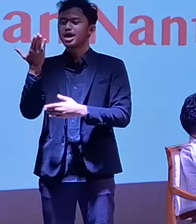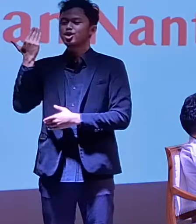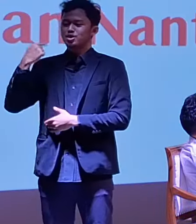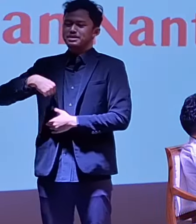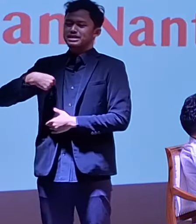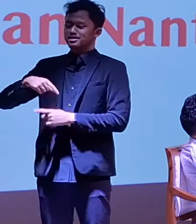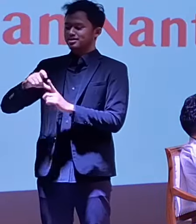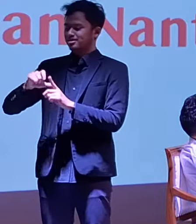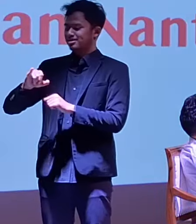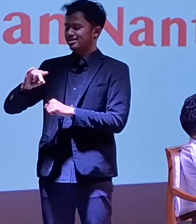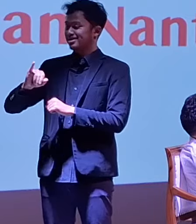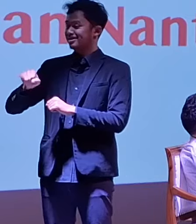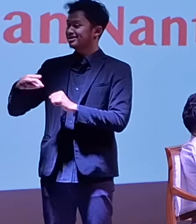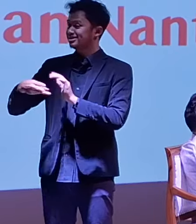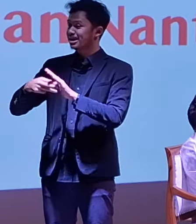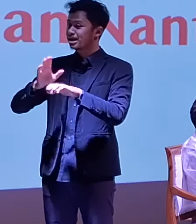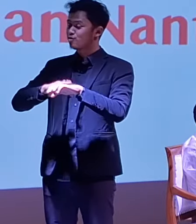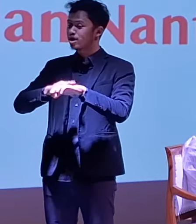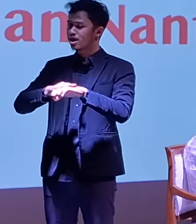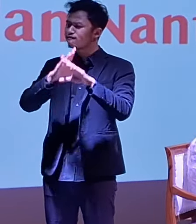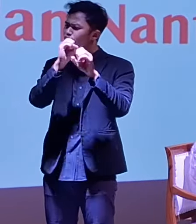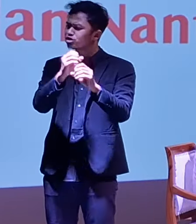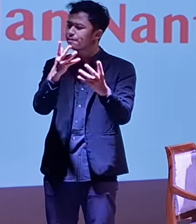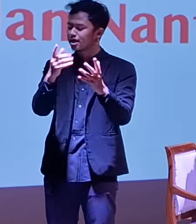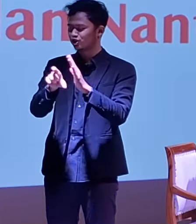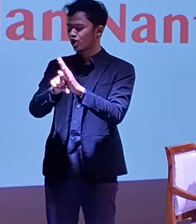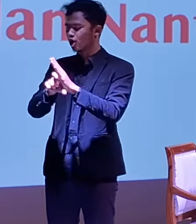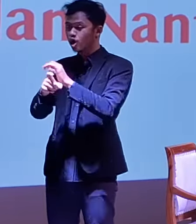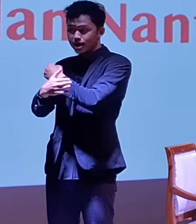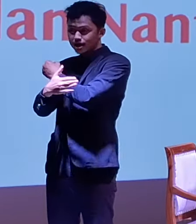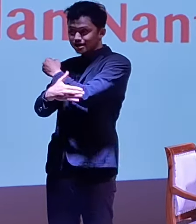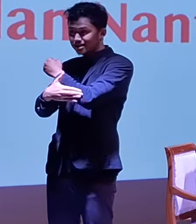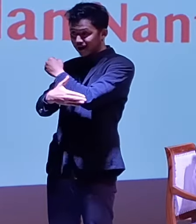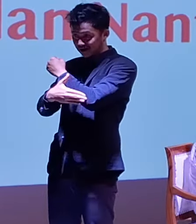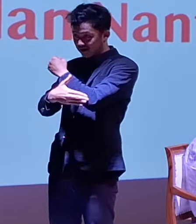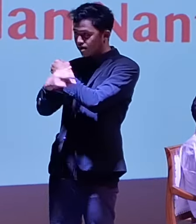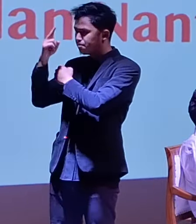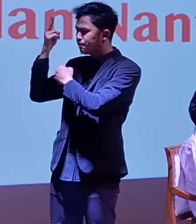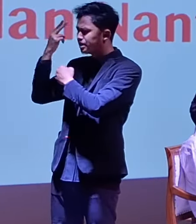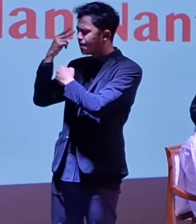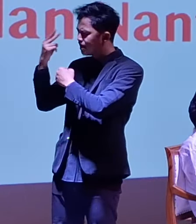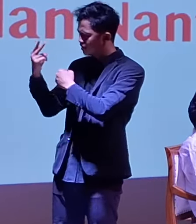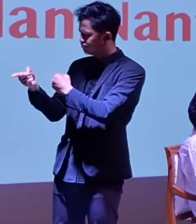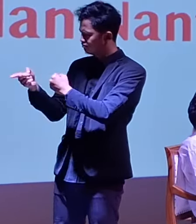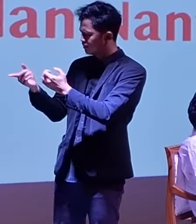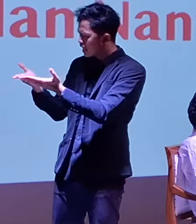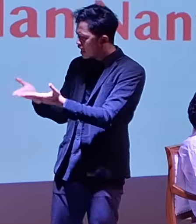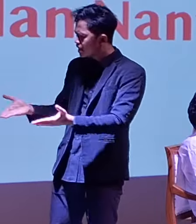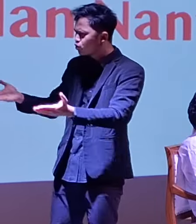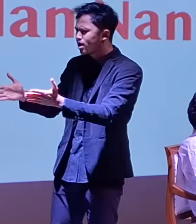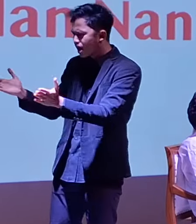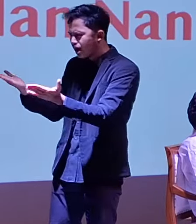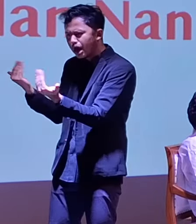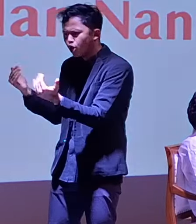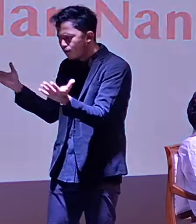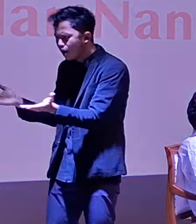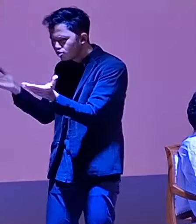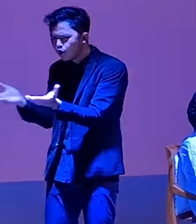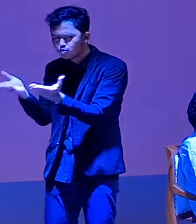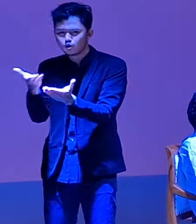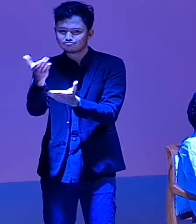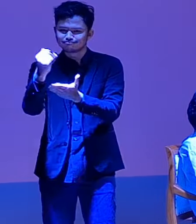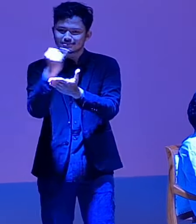Kebudayaan, dia menjadi tangan negara untuk membangun ekosistem agar